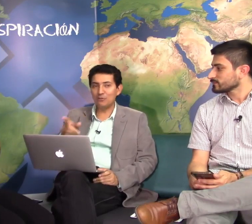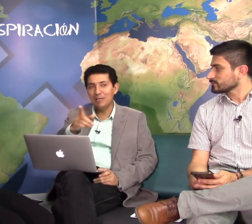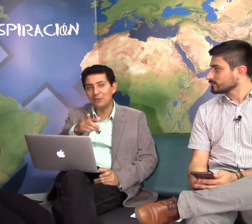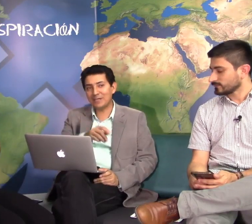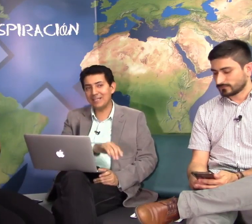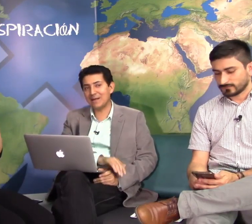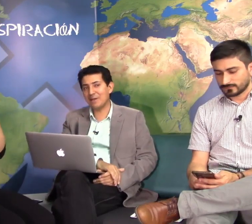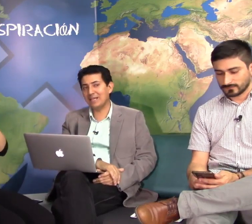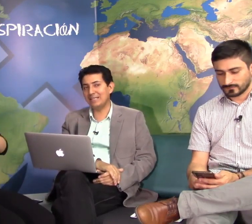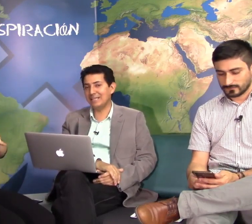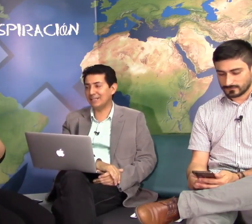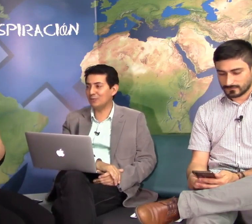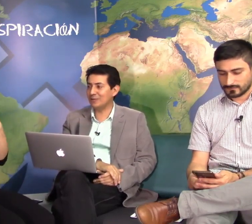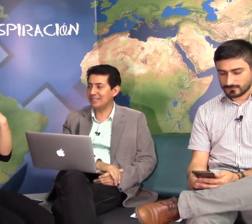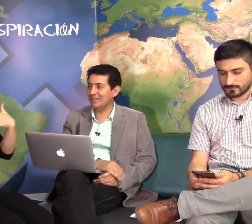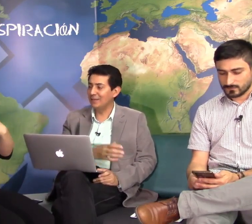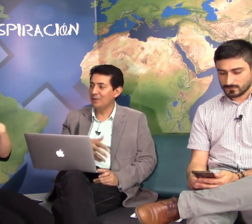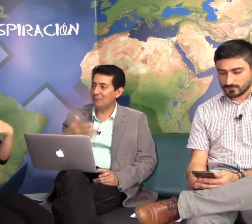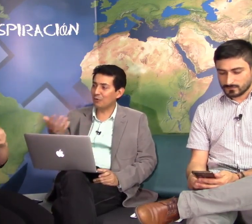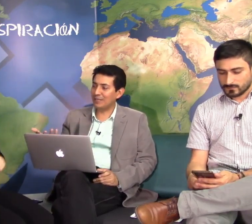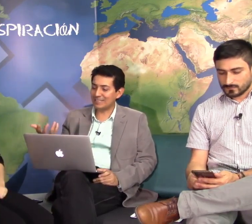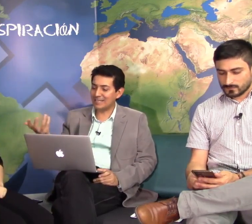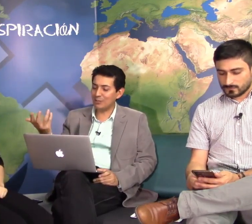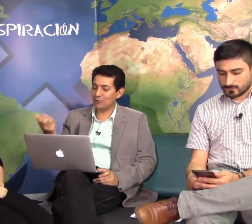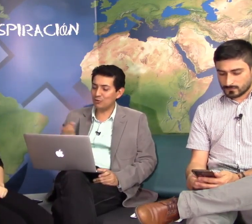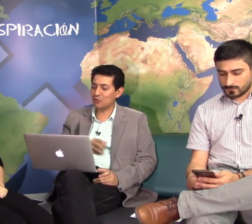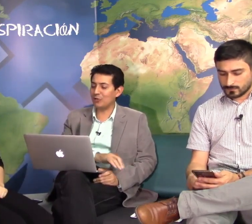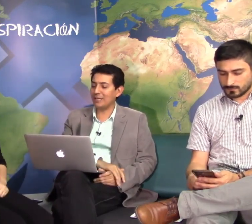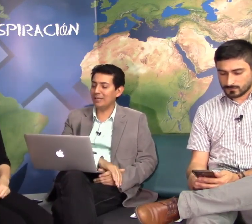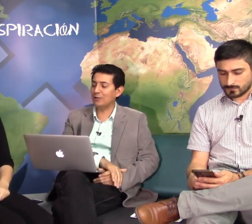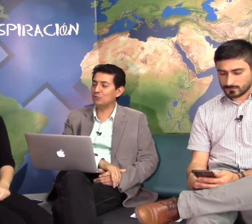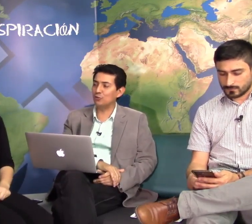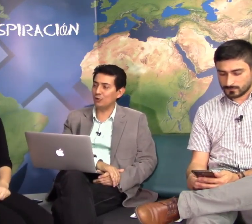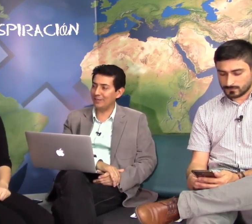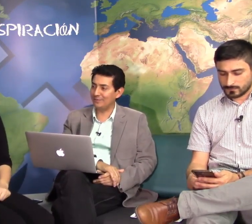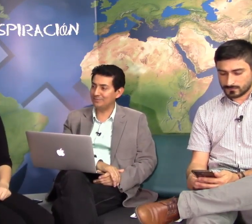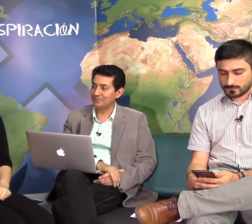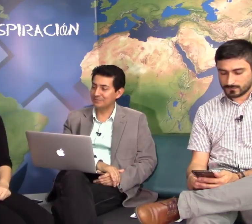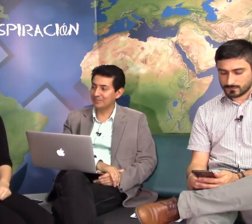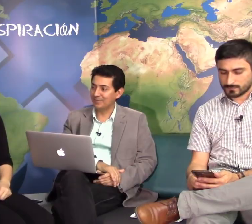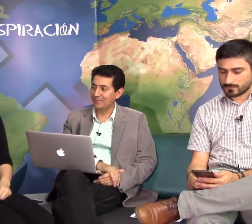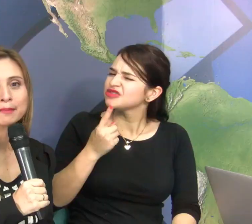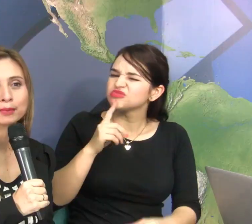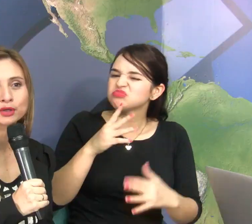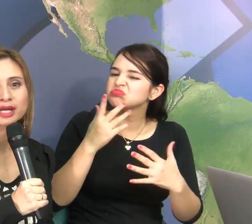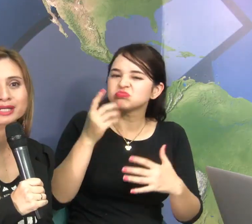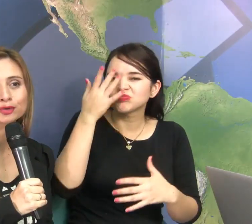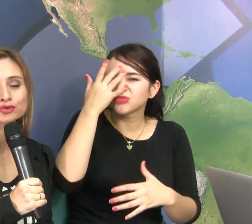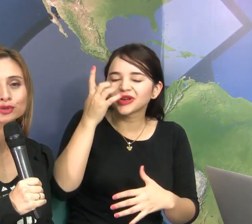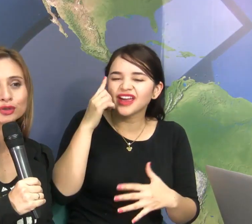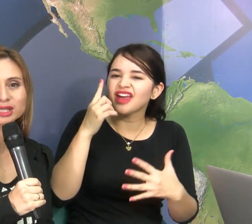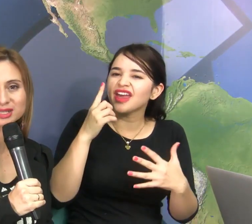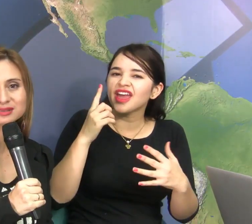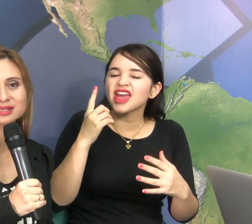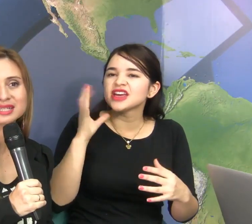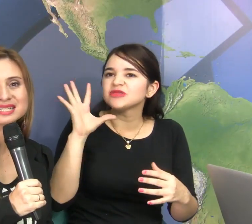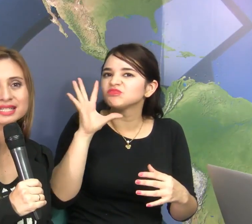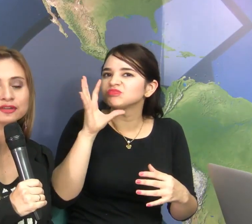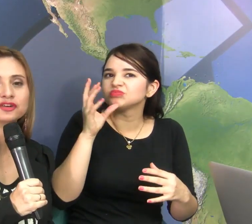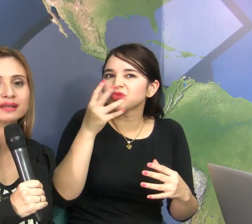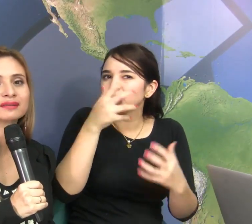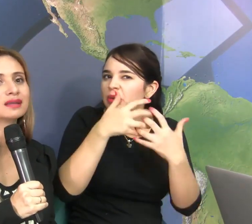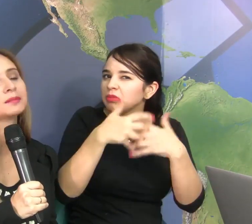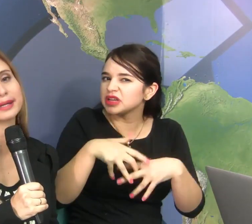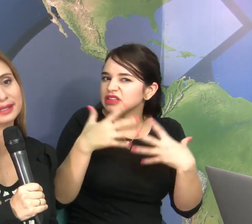Alba Luz, mirando aquella cámara a la izquierda, nos va a decir por qué hacer negocios con AIR Consultoría. Porque AIR Consultoría quiere